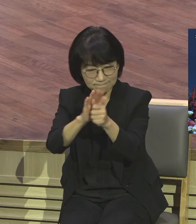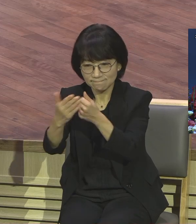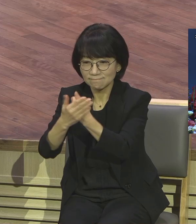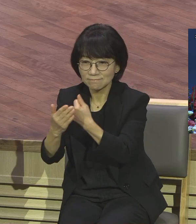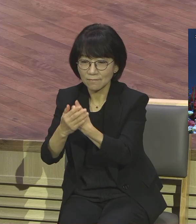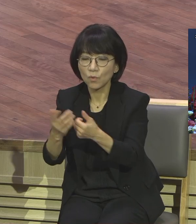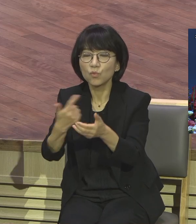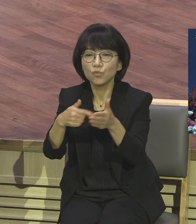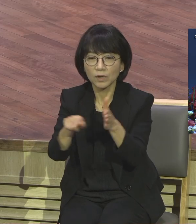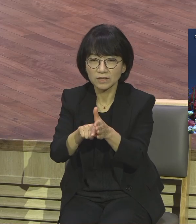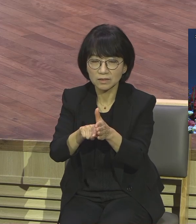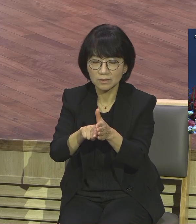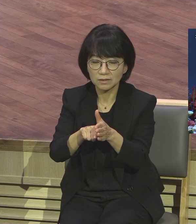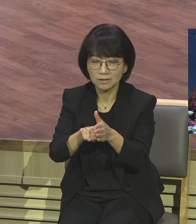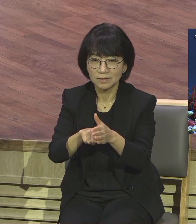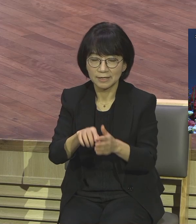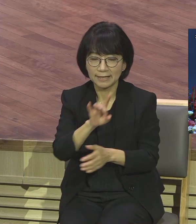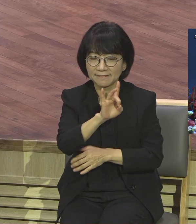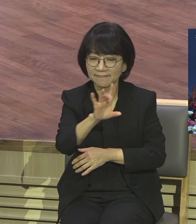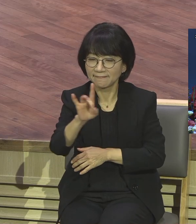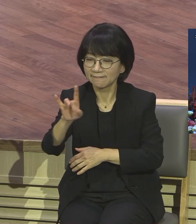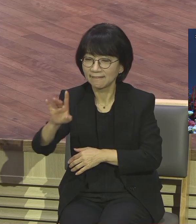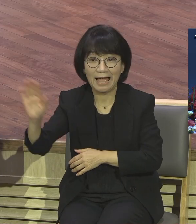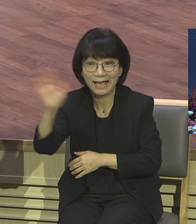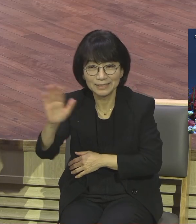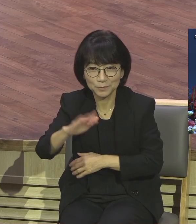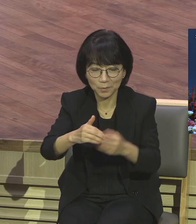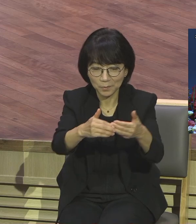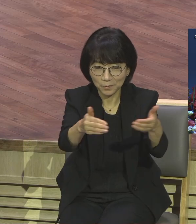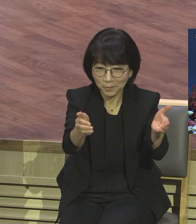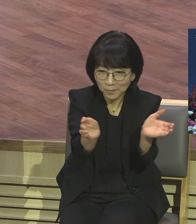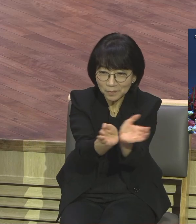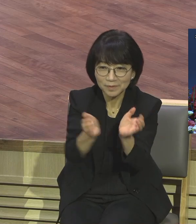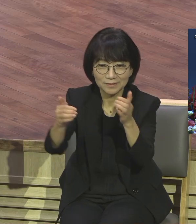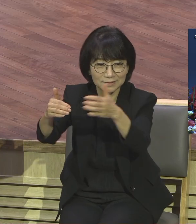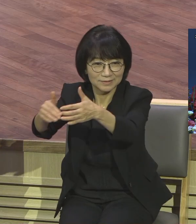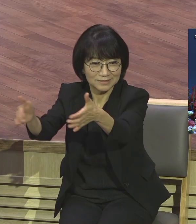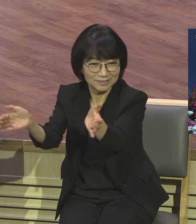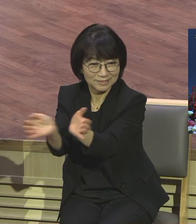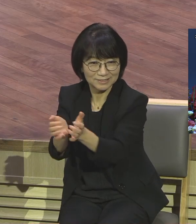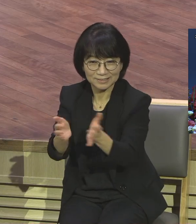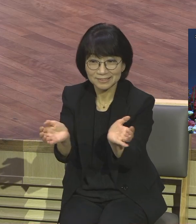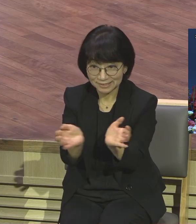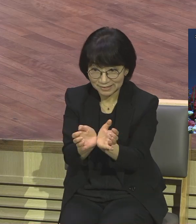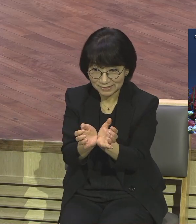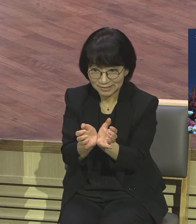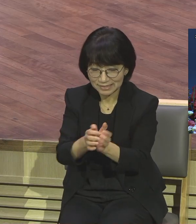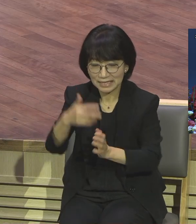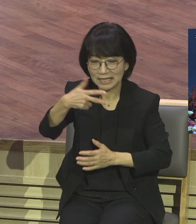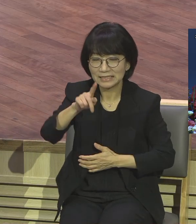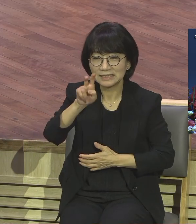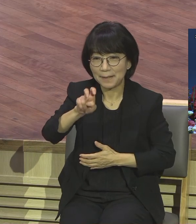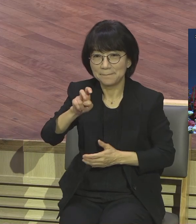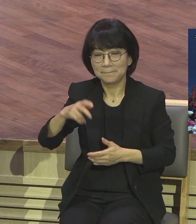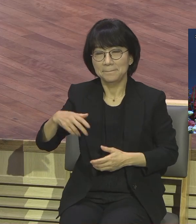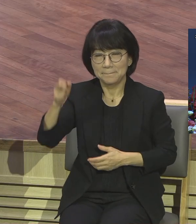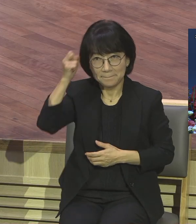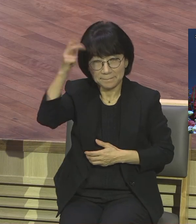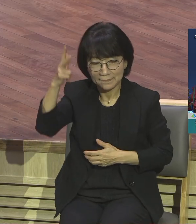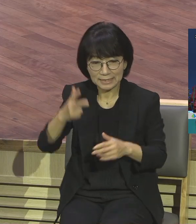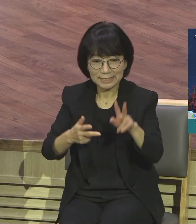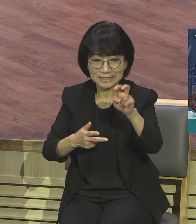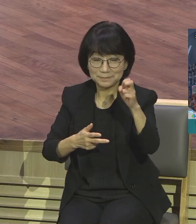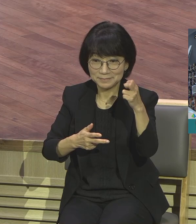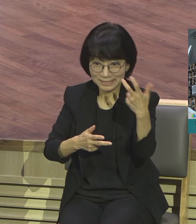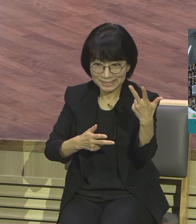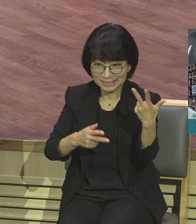서로 세워주고 서로 그렇게 교회에서 기도하는 기도의 동역자 그대라고. 잠언 27장 17절에 보면